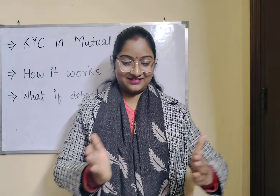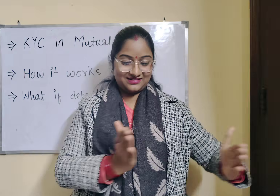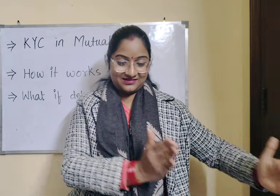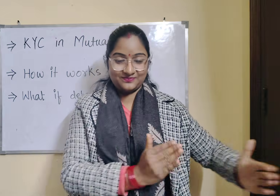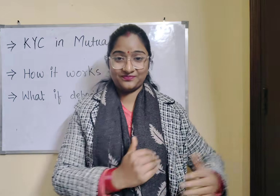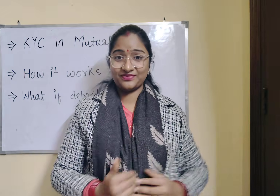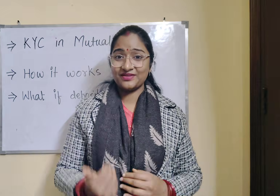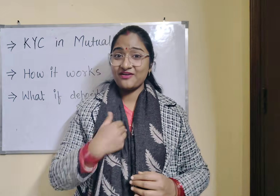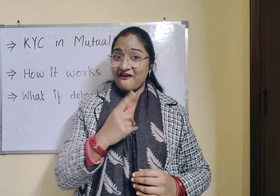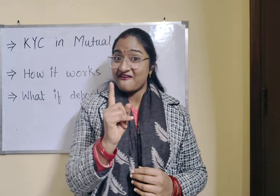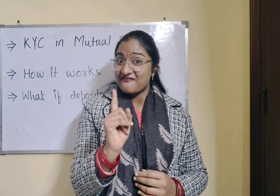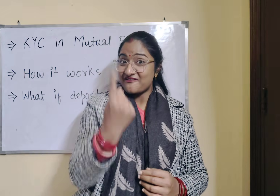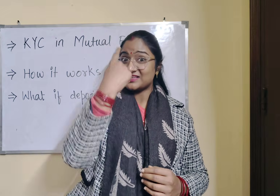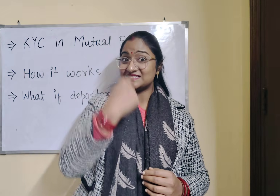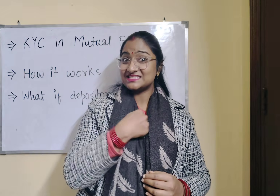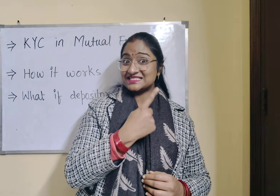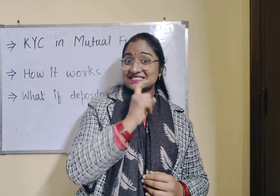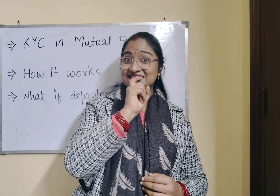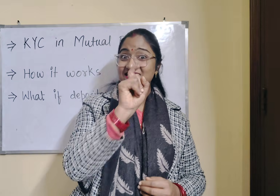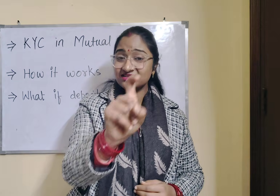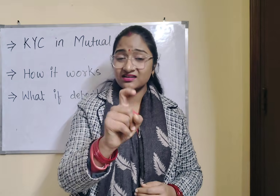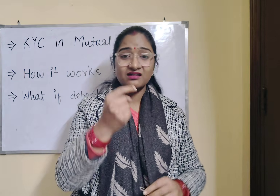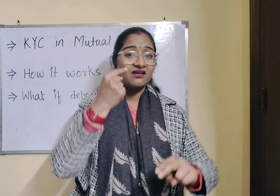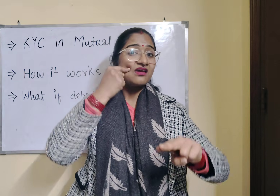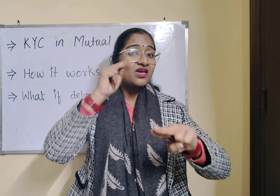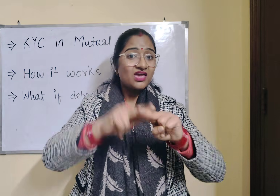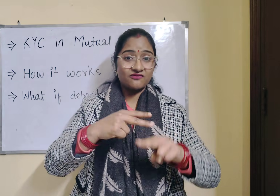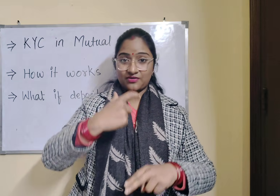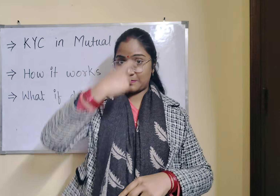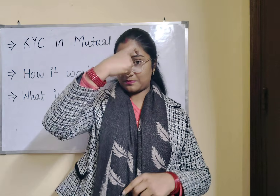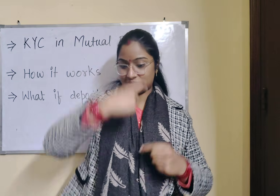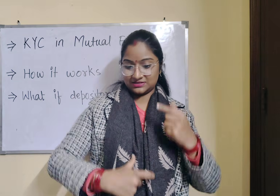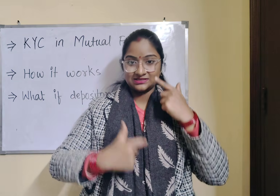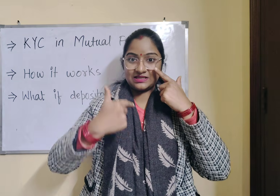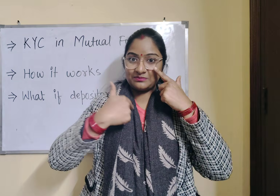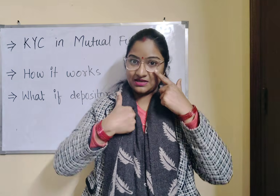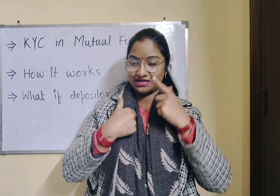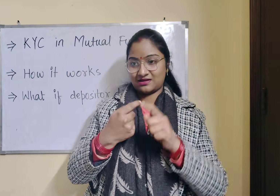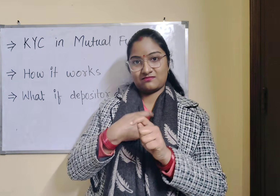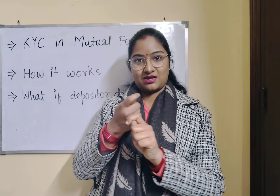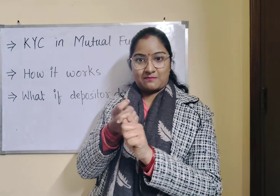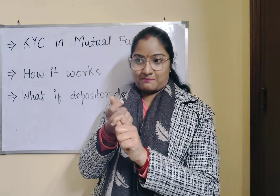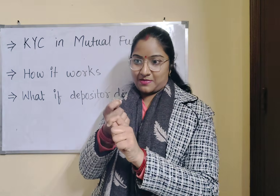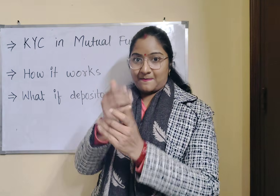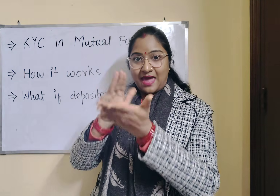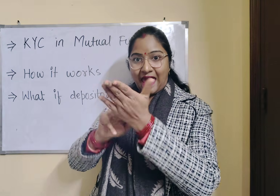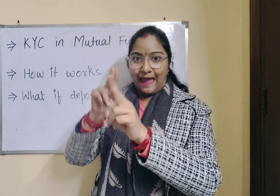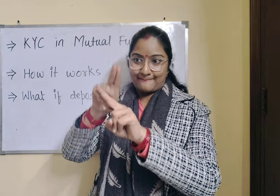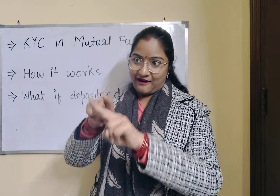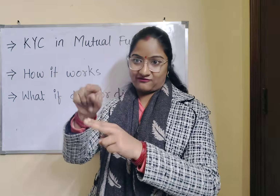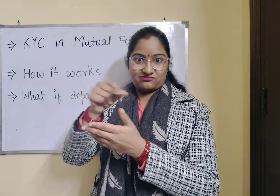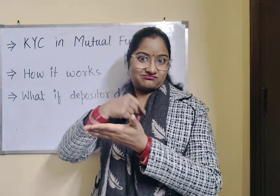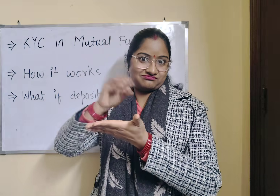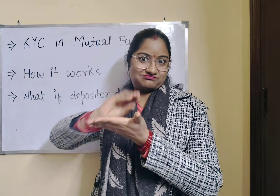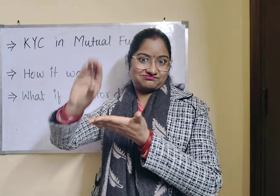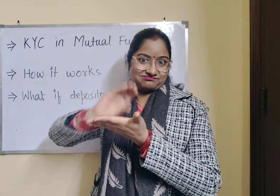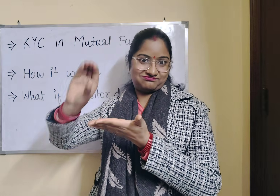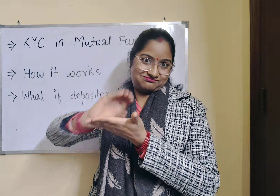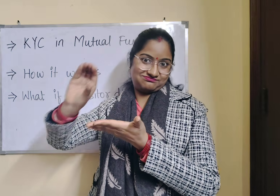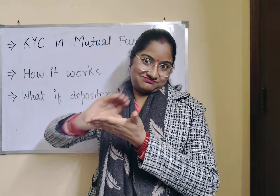समझना। अब इसको हटाती हूँ। अब सबसे पहले वीडियो की स्टार्टिंग में मैंने आपको बताया था कि अगर कोई डिपॉजिटर है म्यूचुअल फंड में,